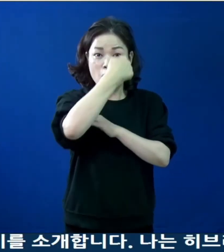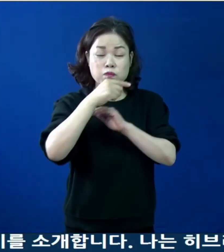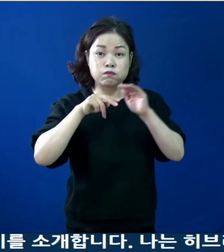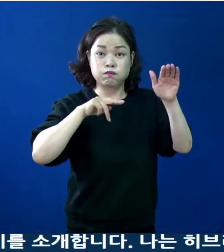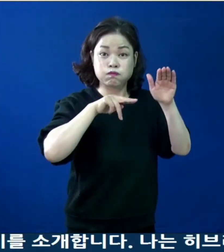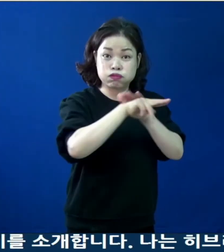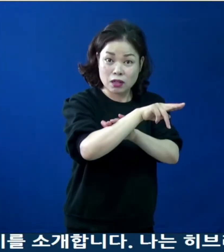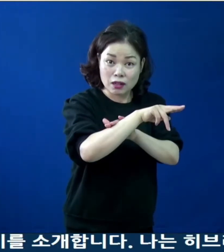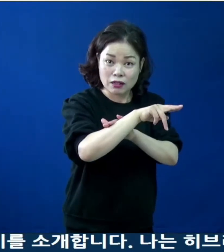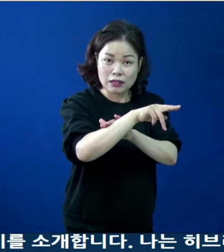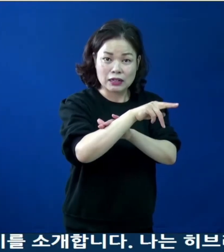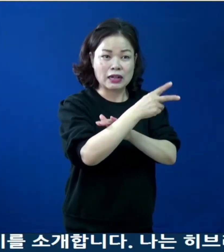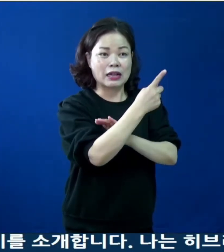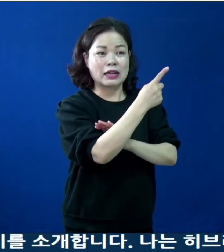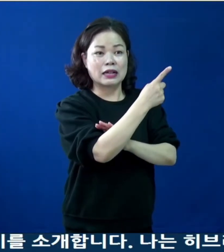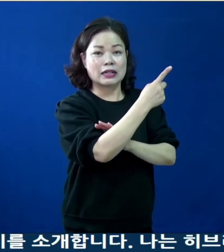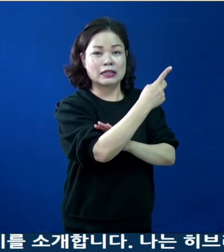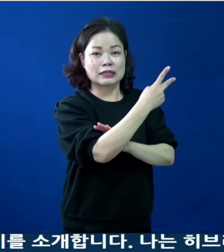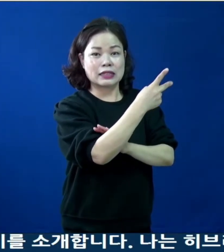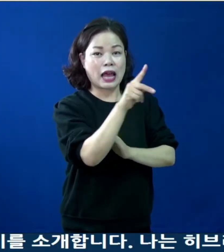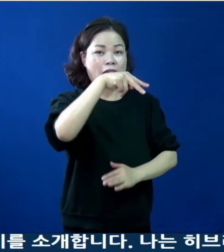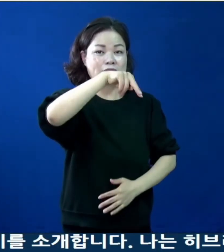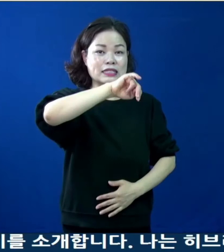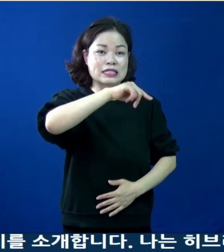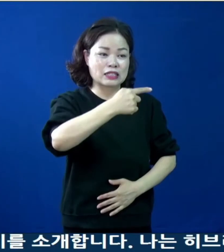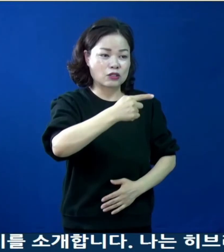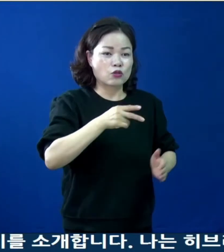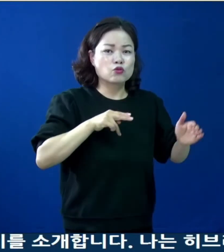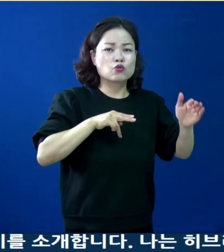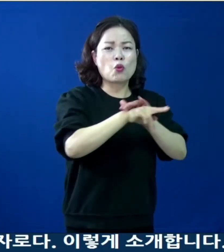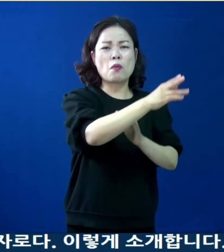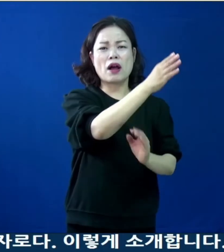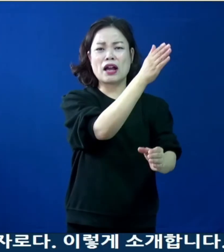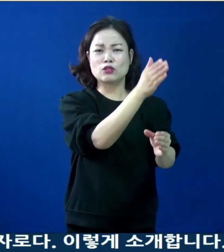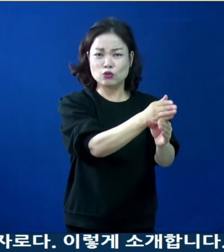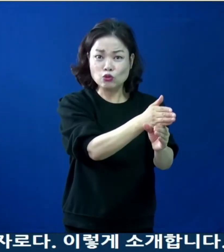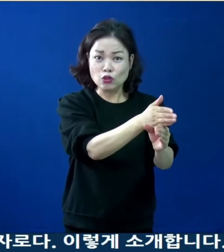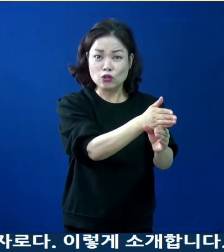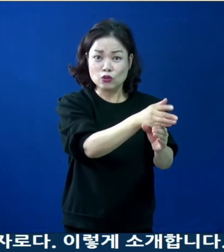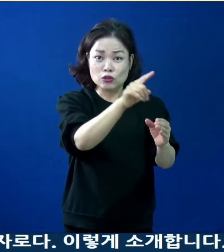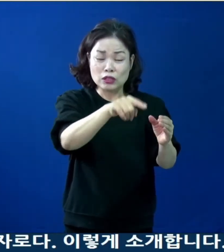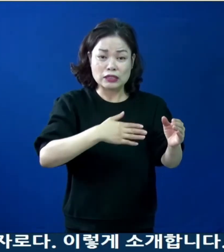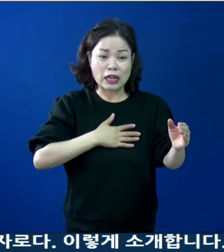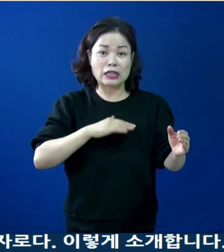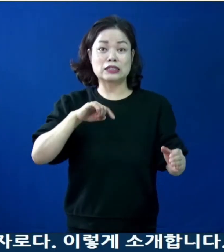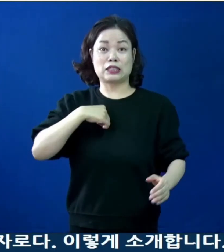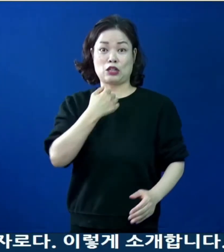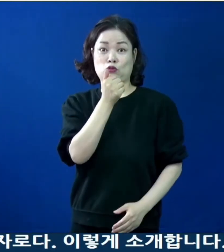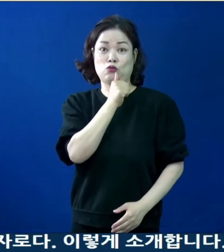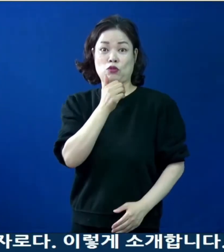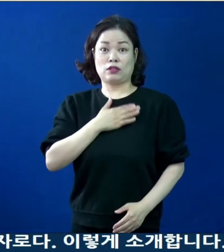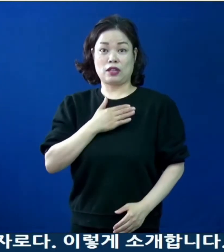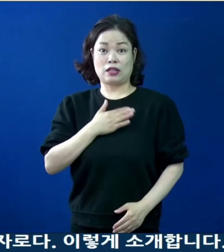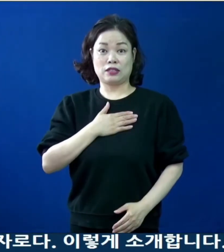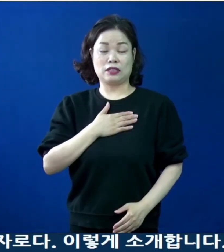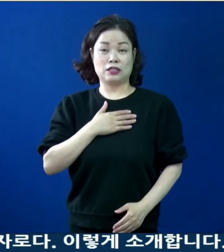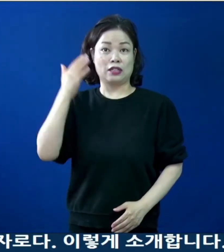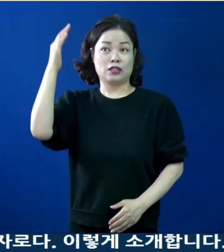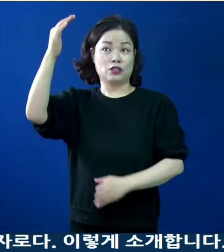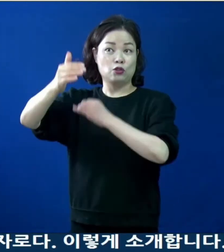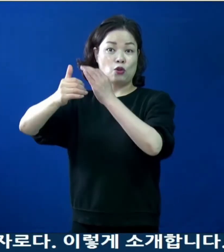피하여 다시스로 도망가고 있는 중입니다. 도망가고 있는 중에 자신을 소개하기를 나는